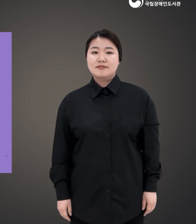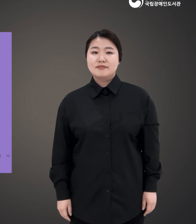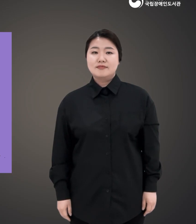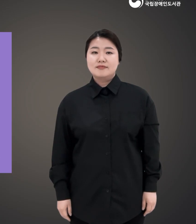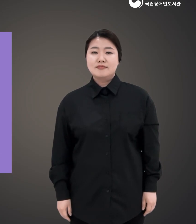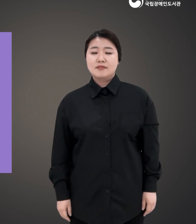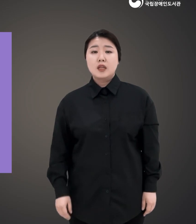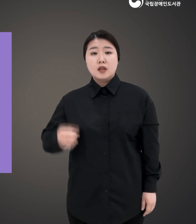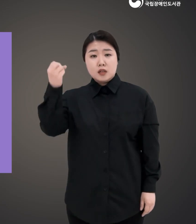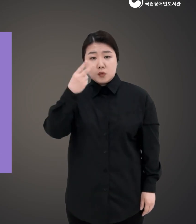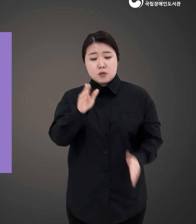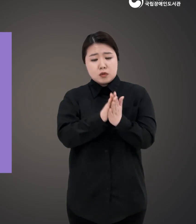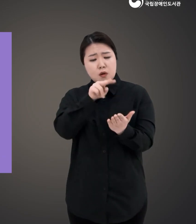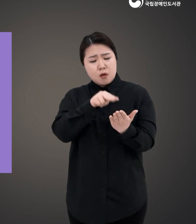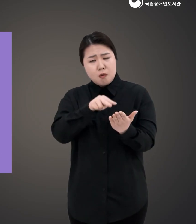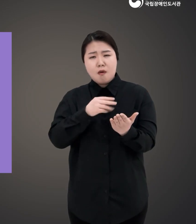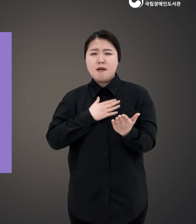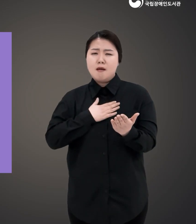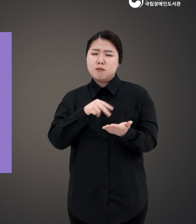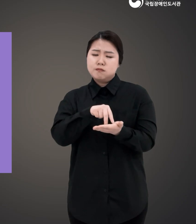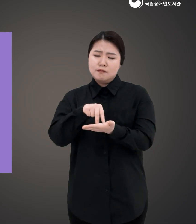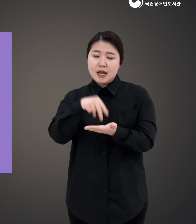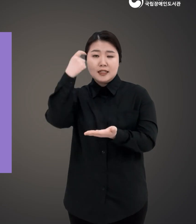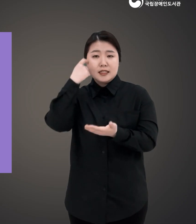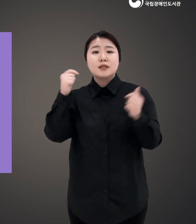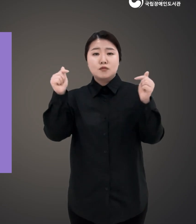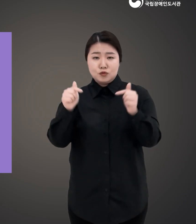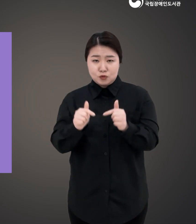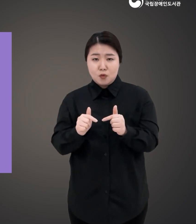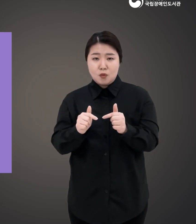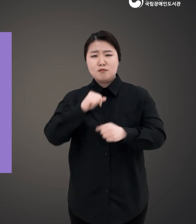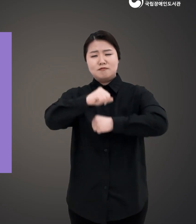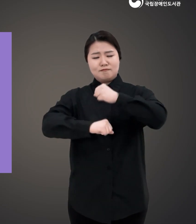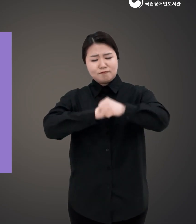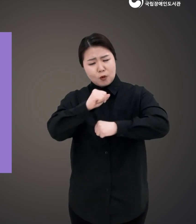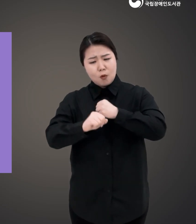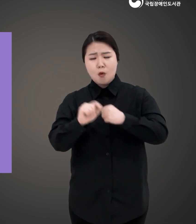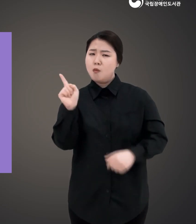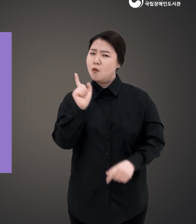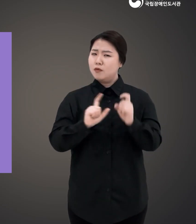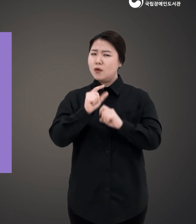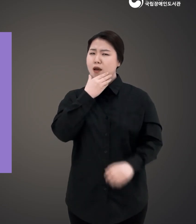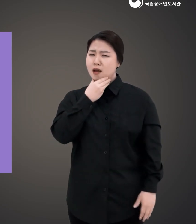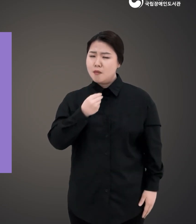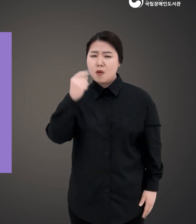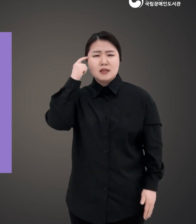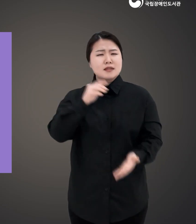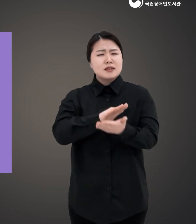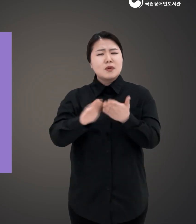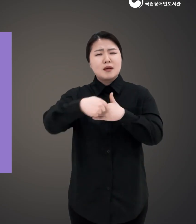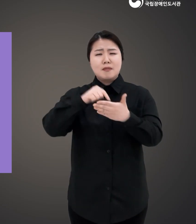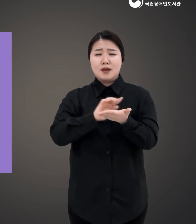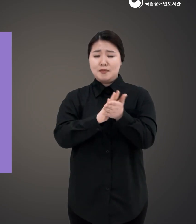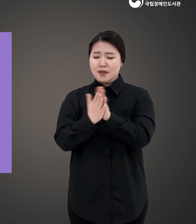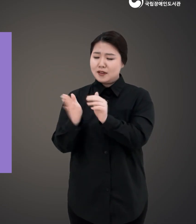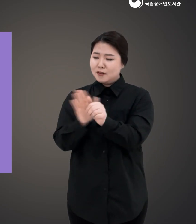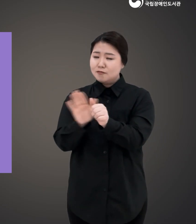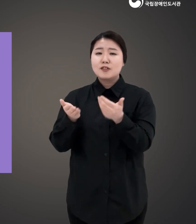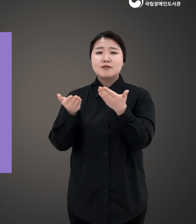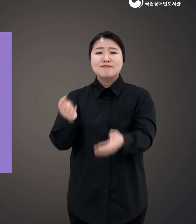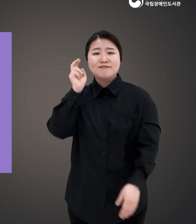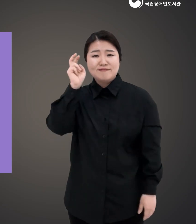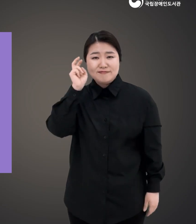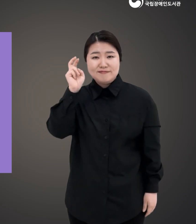또 혼자라고 덜 느끼고 더 자유롭다고 어쩌면 그래서 더 행복하다고 느낄 수